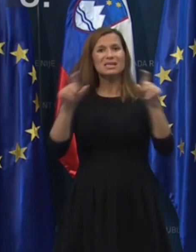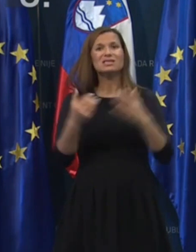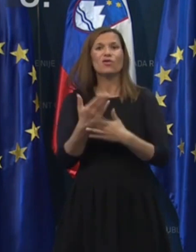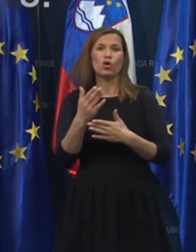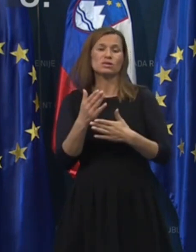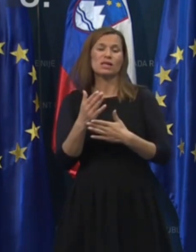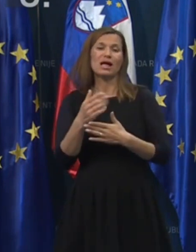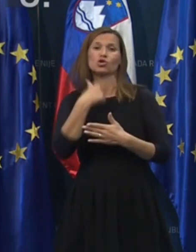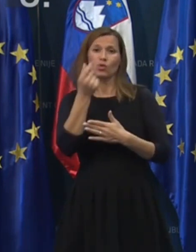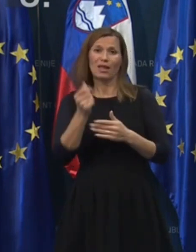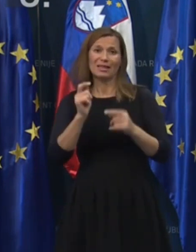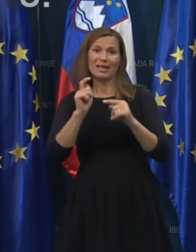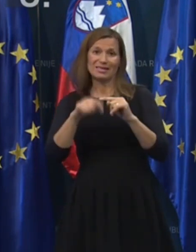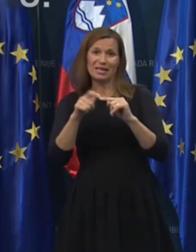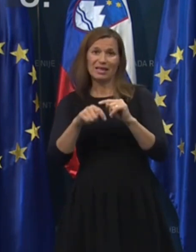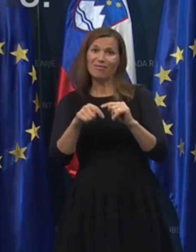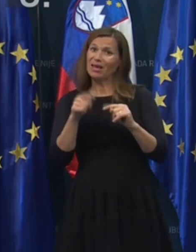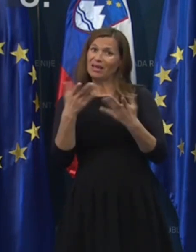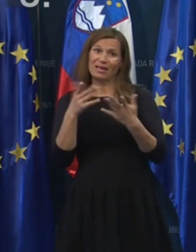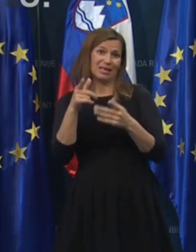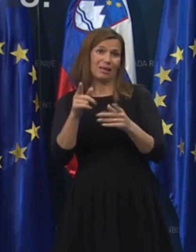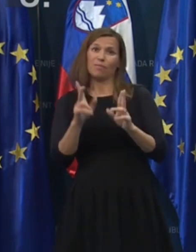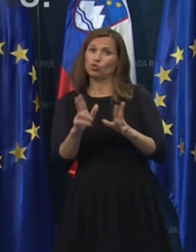te možnosti več ni.